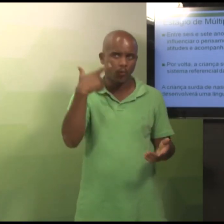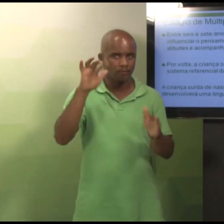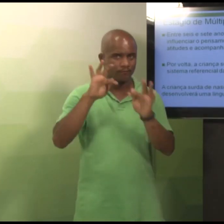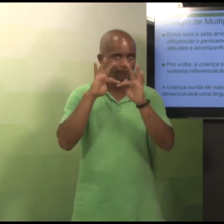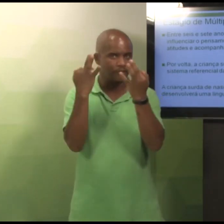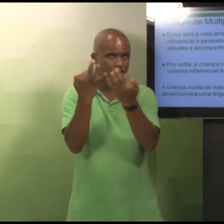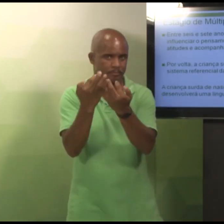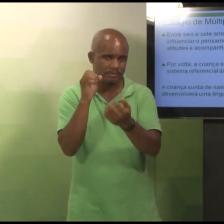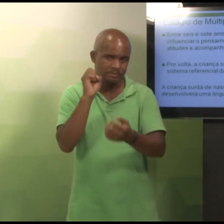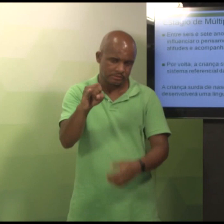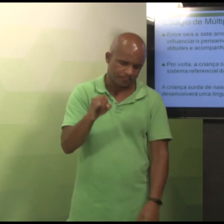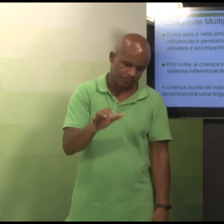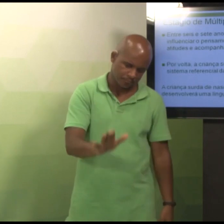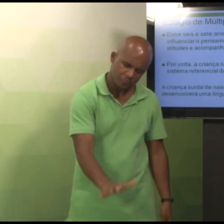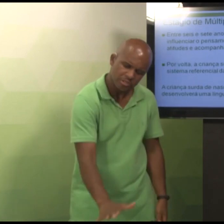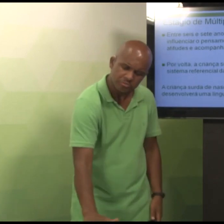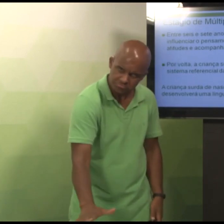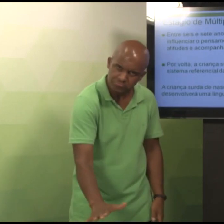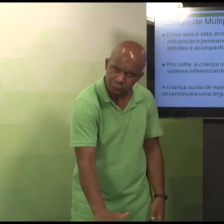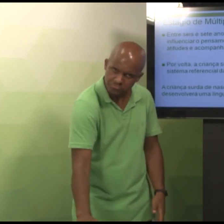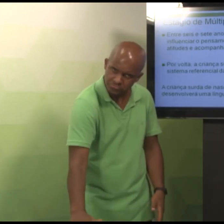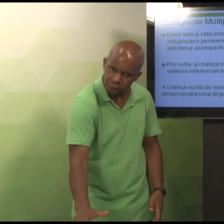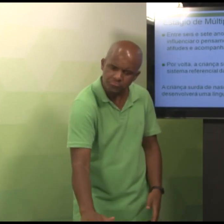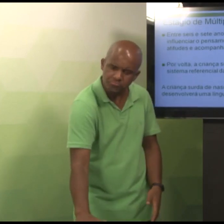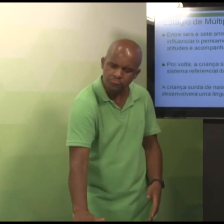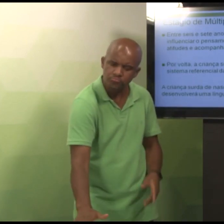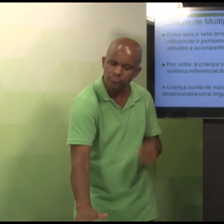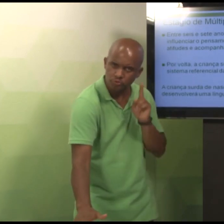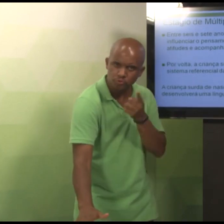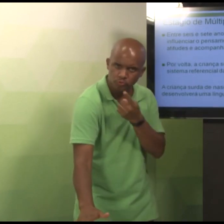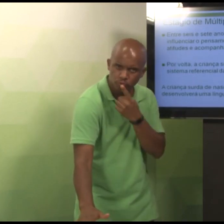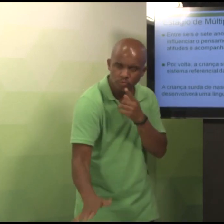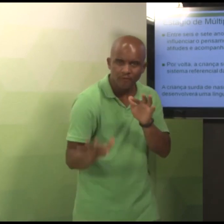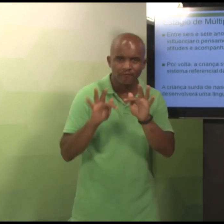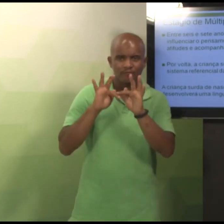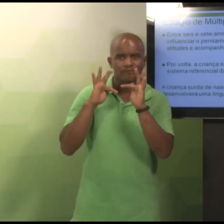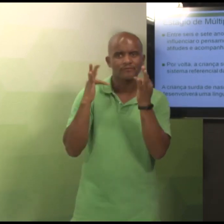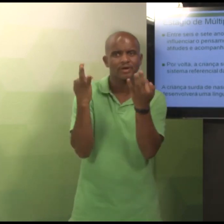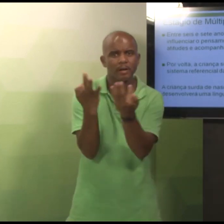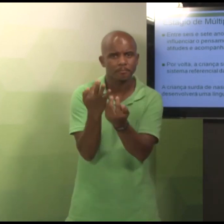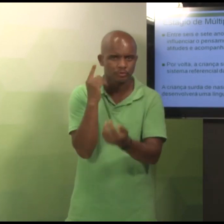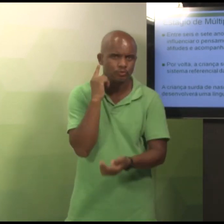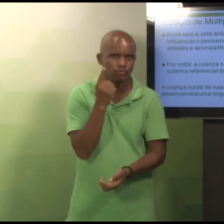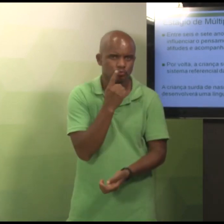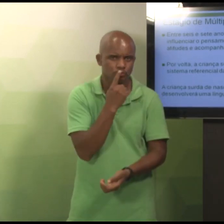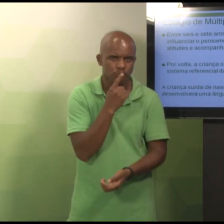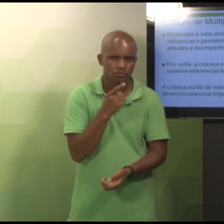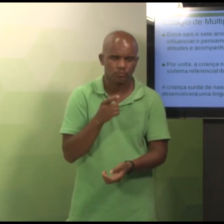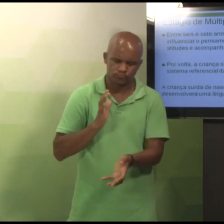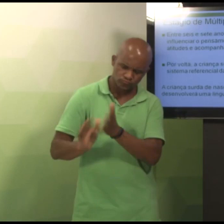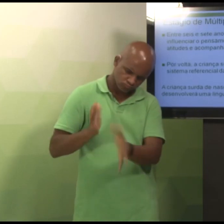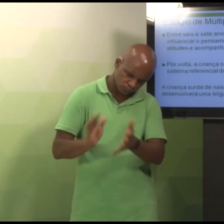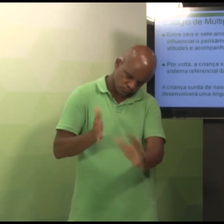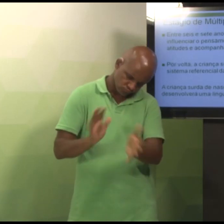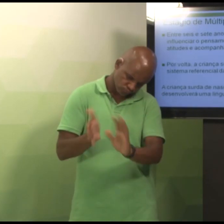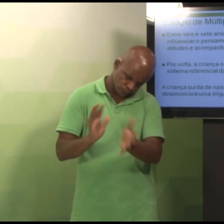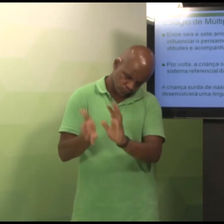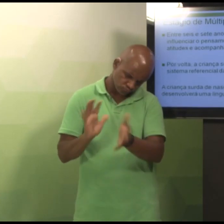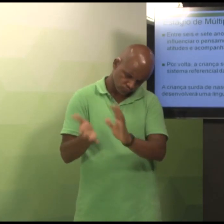Se, caso a criança ela venha de uma família de surdos, então ali a comunicação por meio